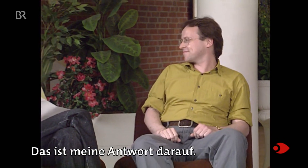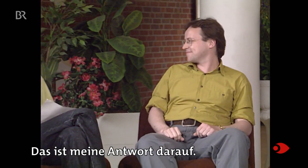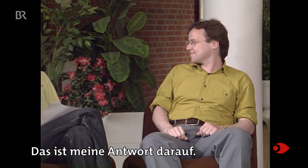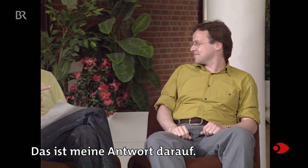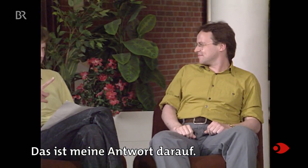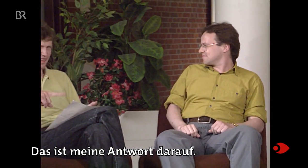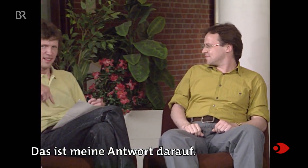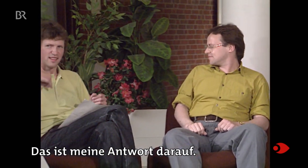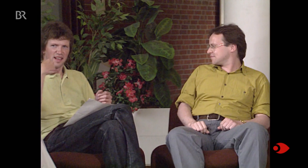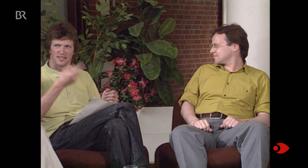Antwort darauf.